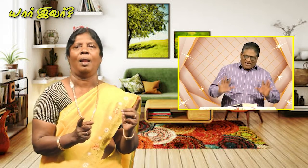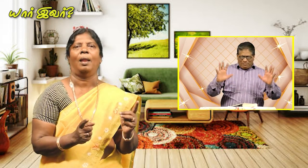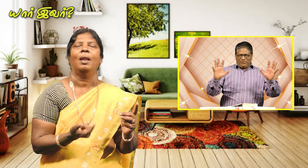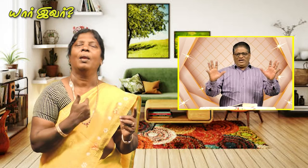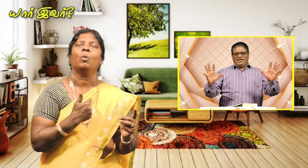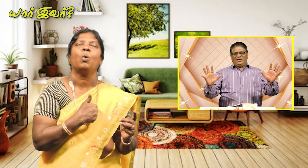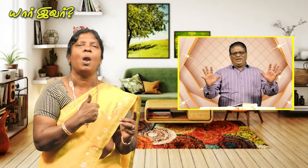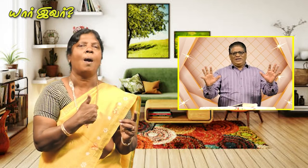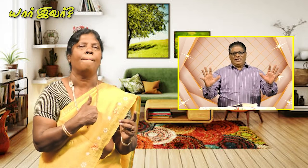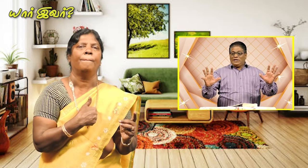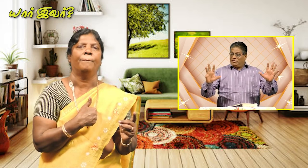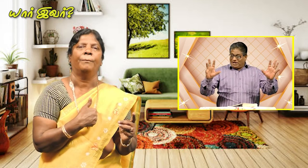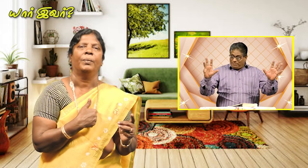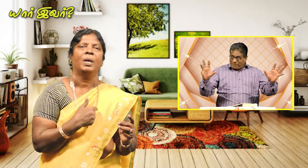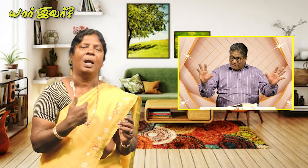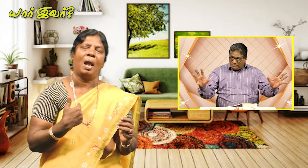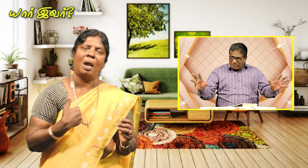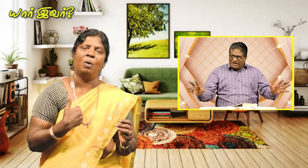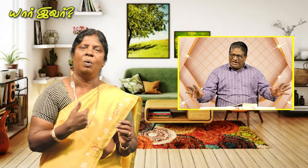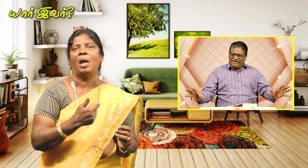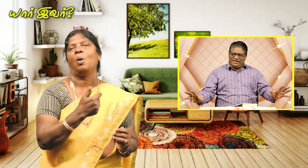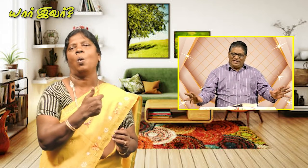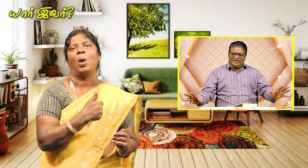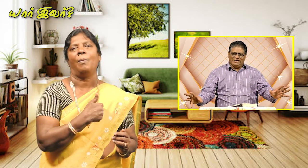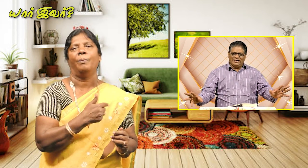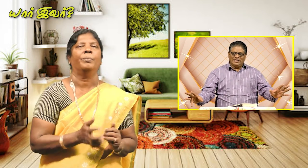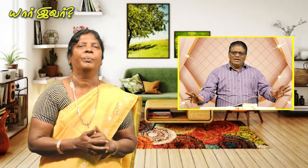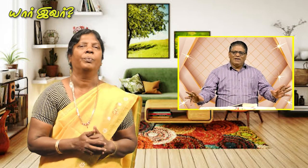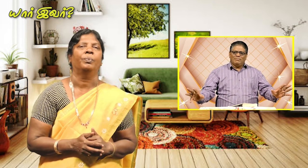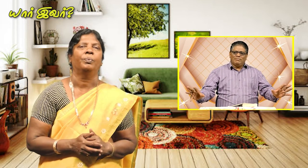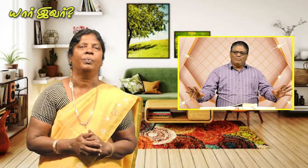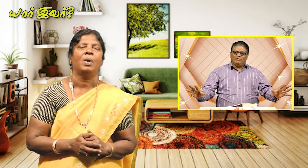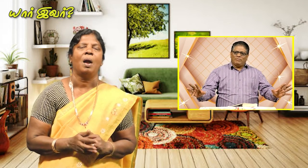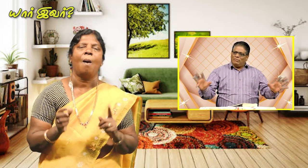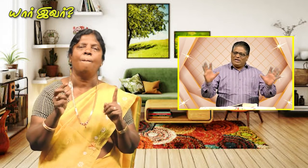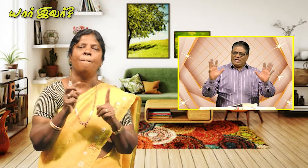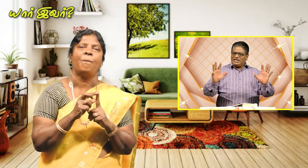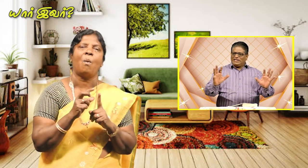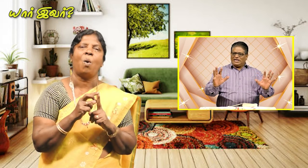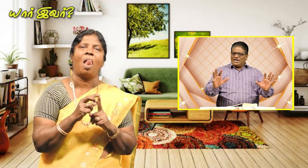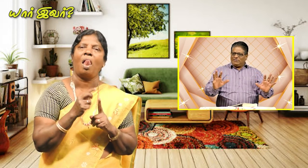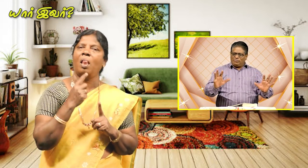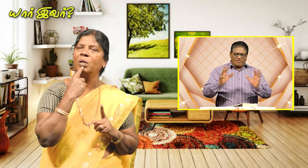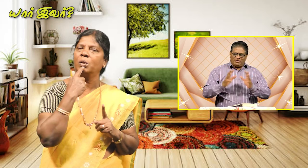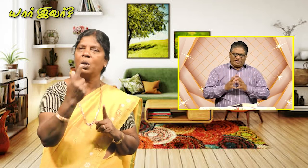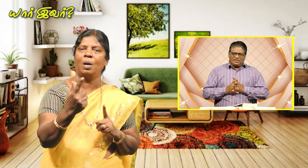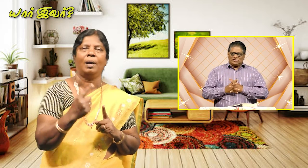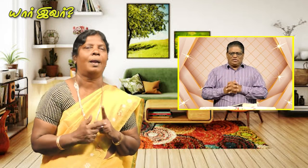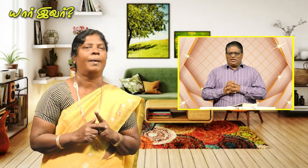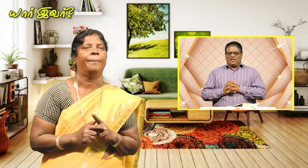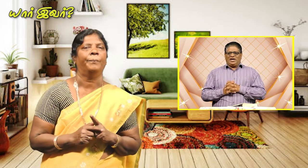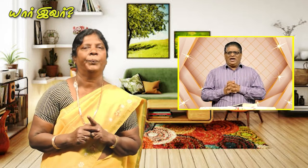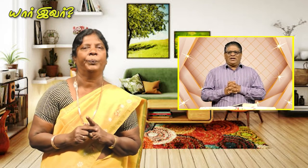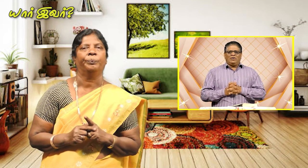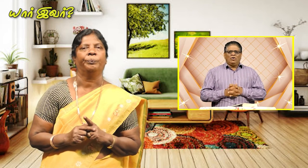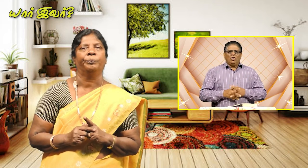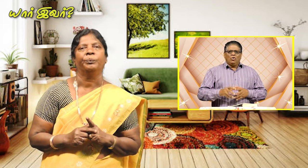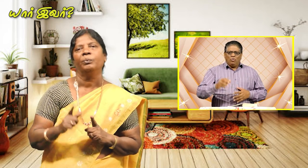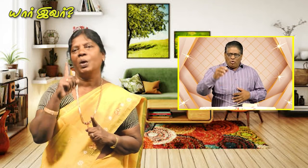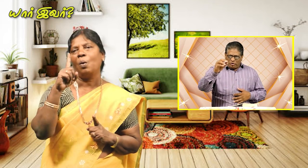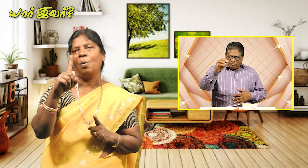ஆனால் இயல்புகள், என்னுடைய பண்பு நிலைகள், பவுல் என்கிற கடவுளுடைய மனிதர்